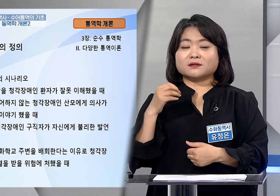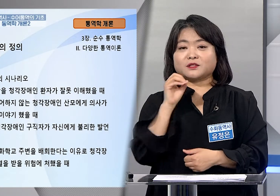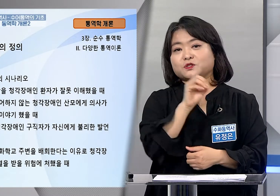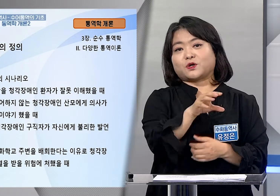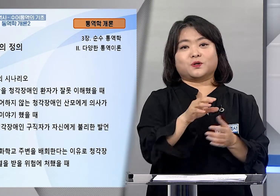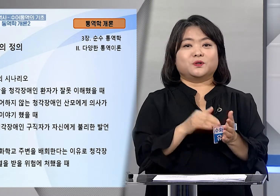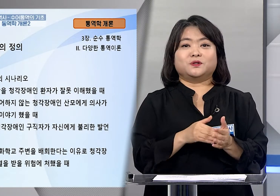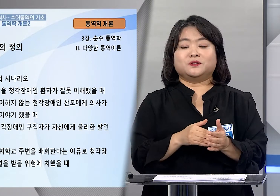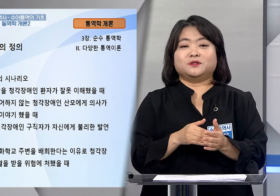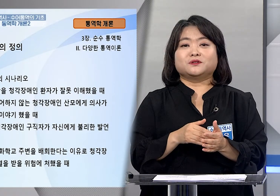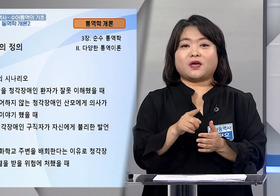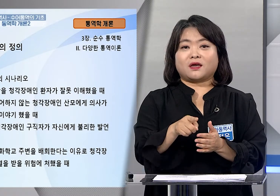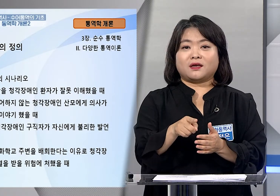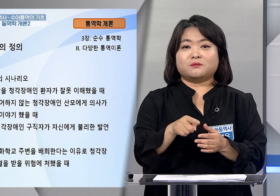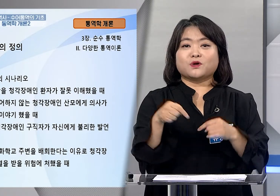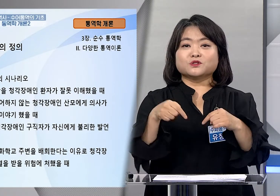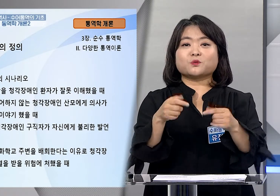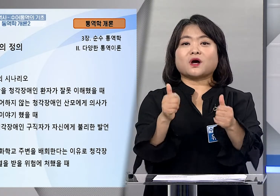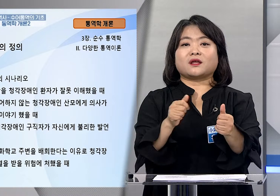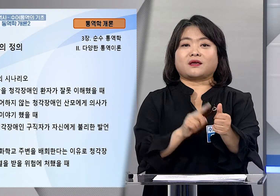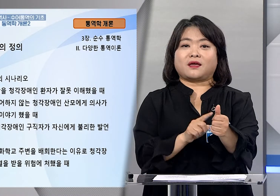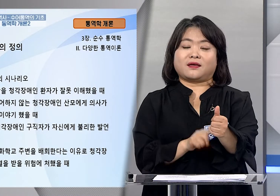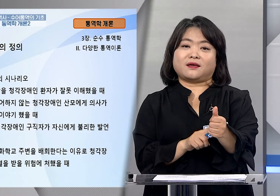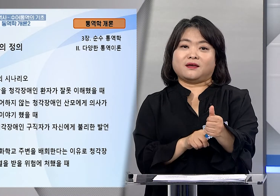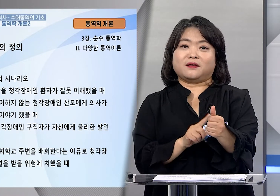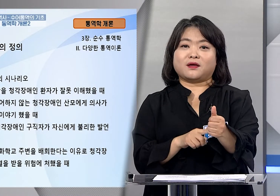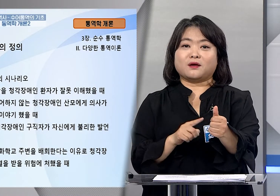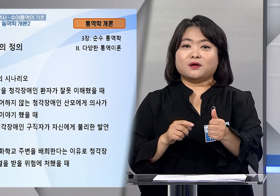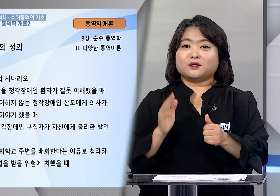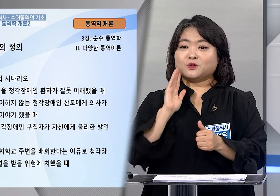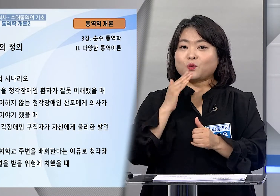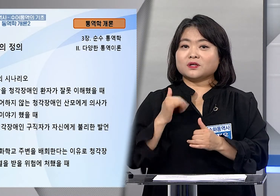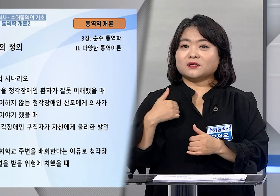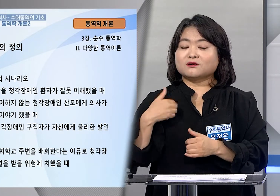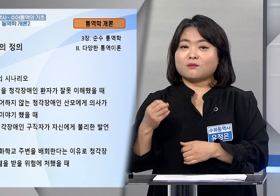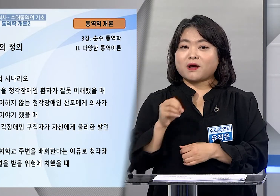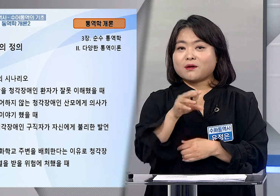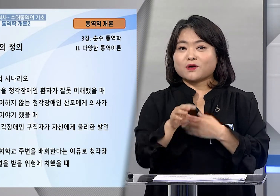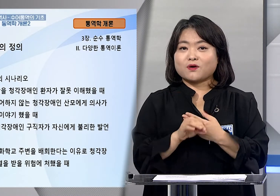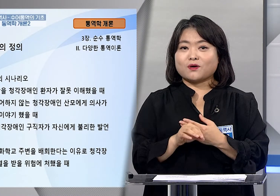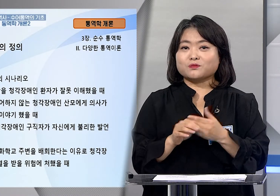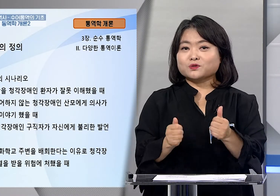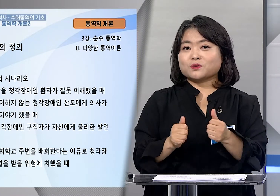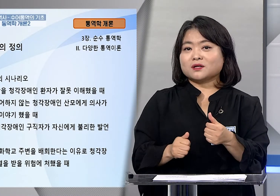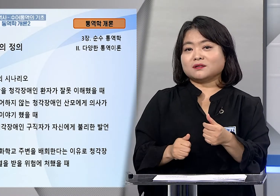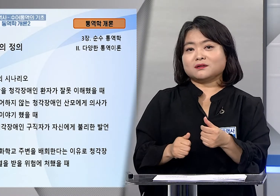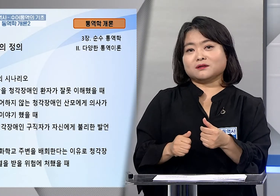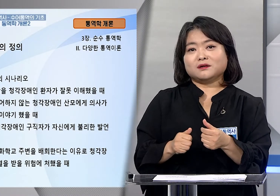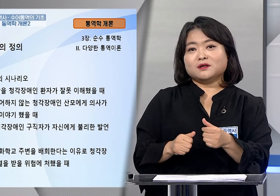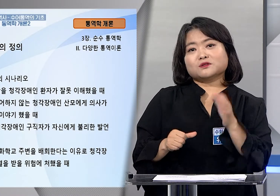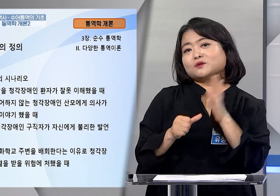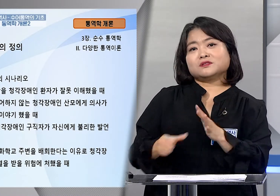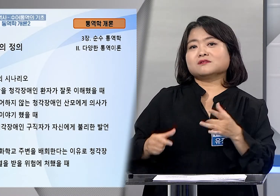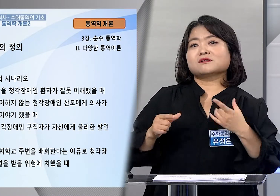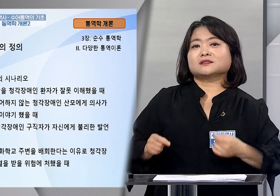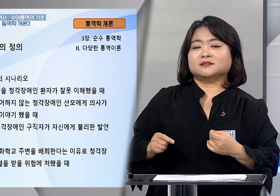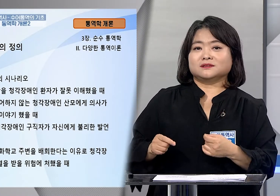했어요. 네, 면접관에게. 이 농인이 그런 말 하면 면접관이 떨어뜨릴 것 같은